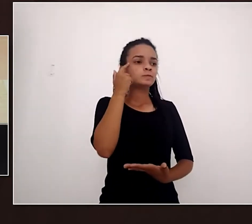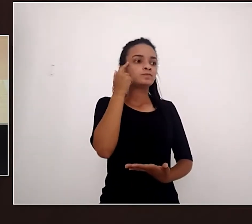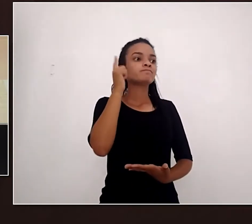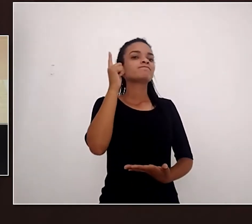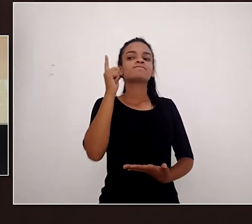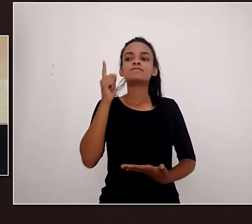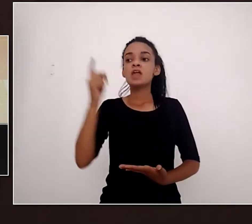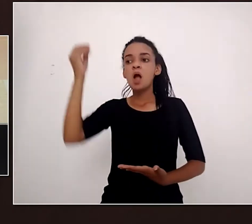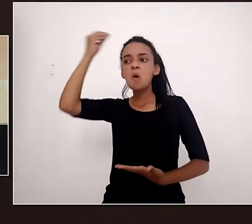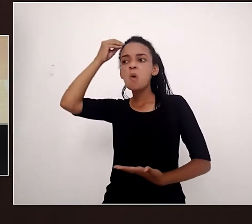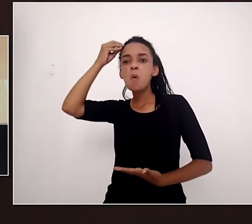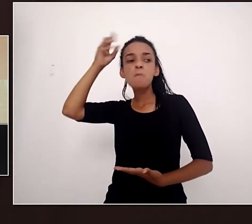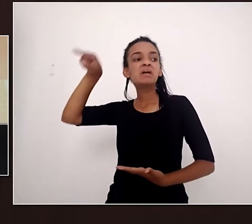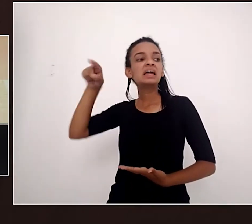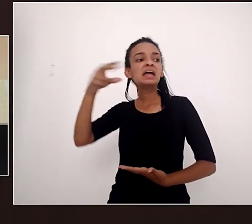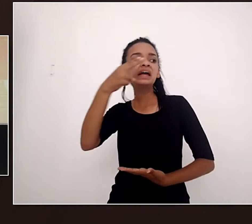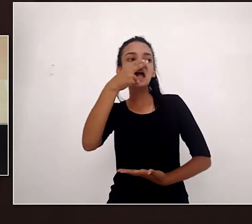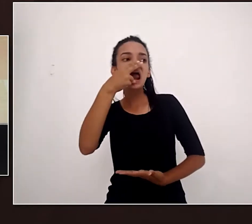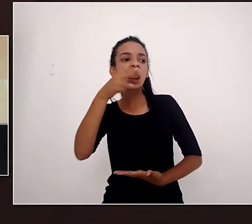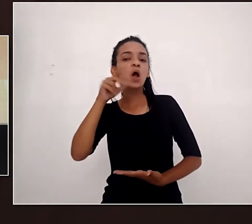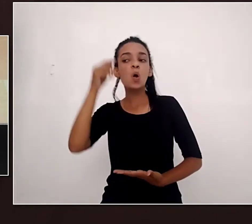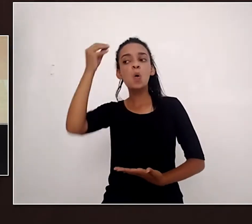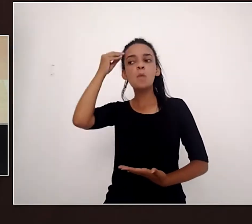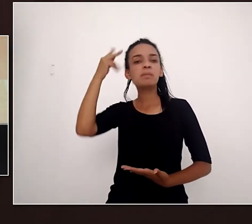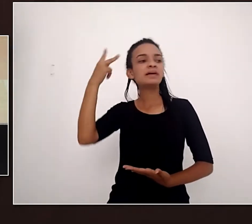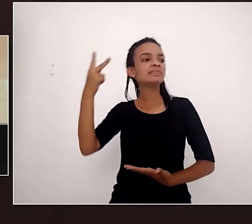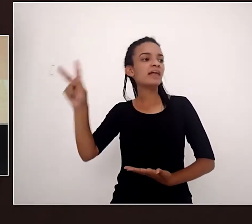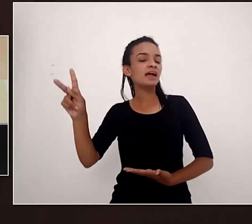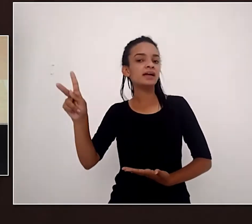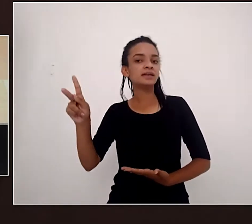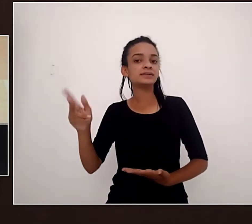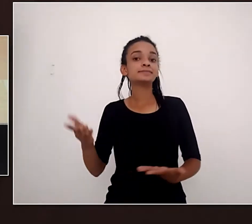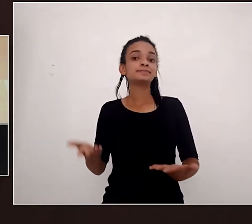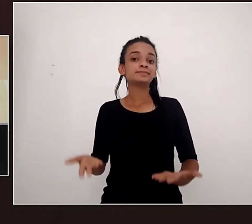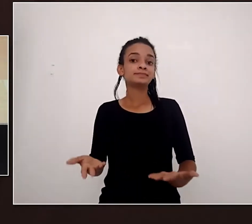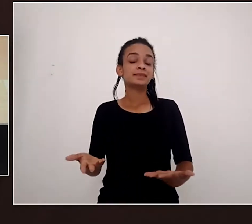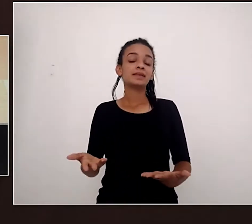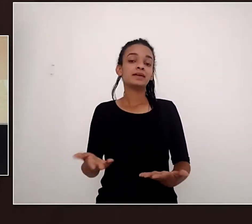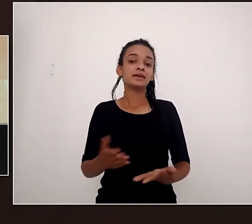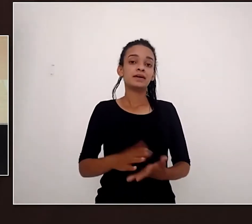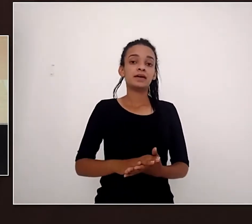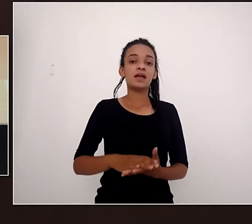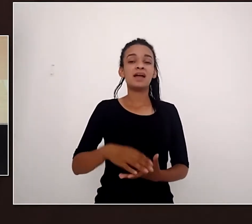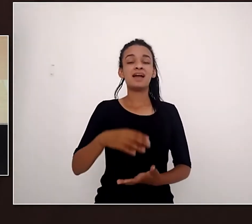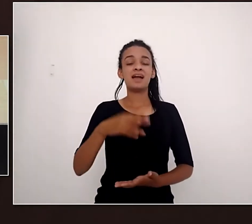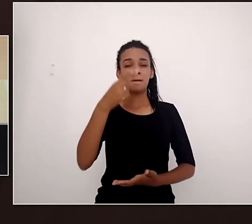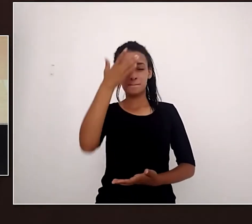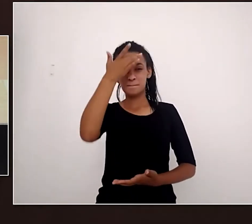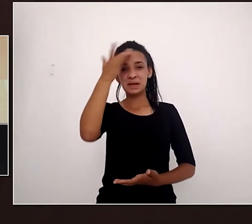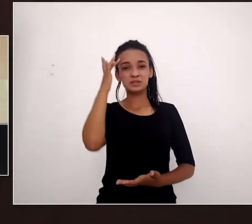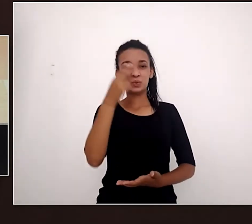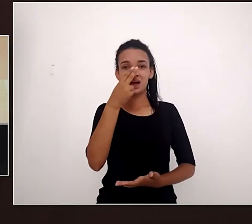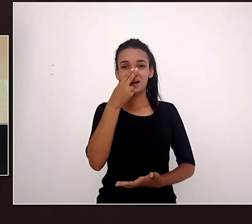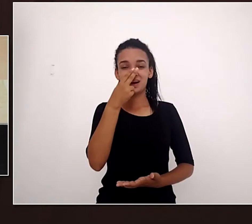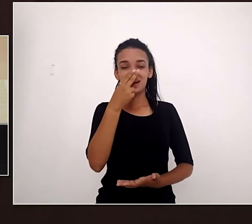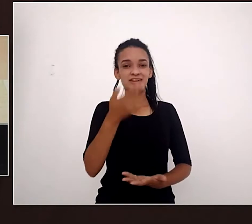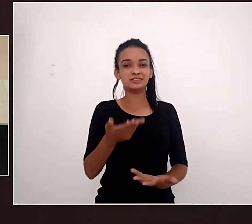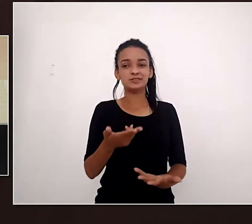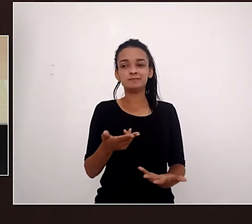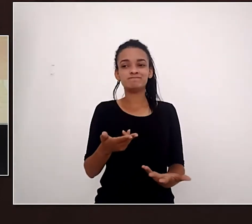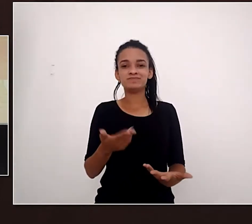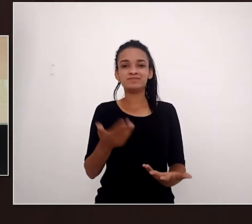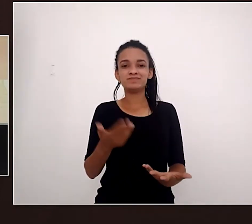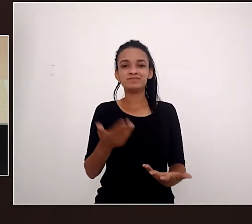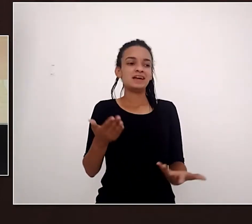já não tinham, né, muita popularidade entre os judeus, porque tinha muitos judeus em Roma. Judeus,